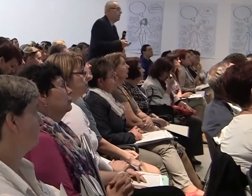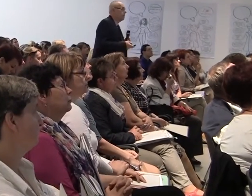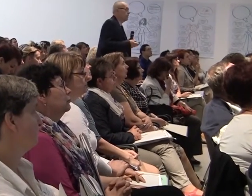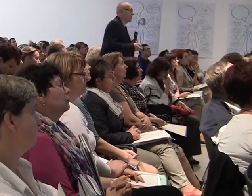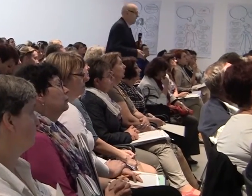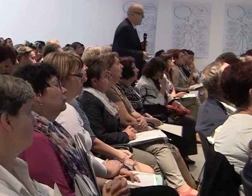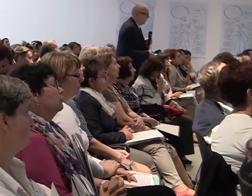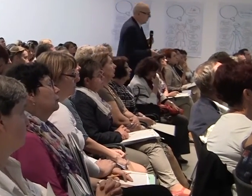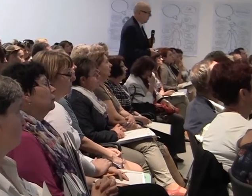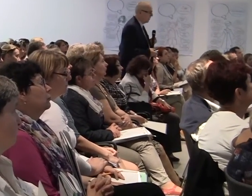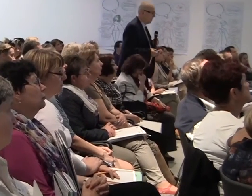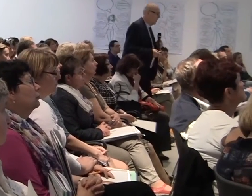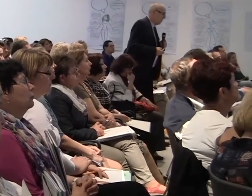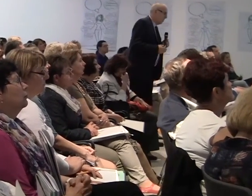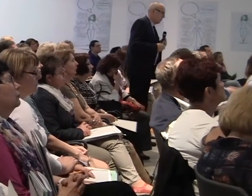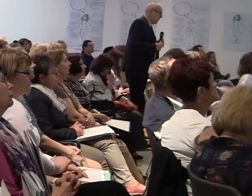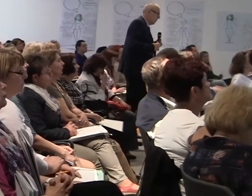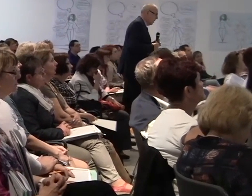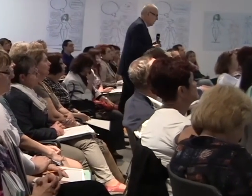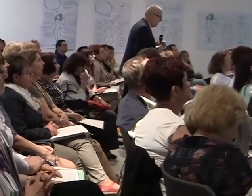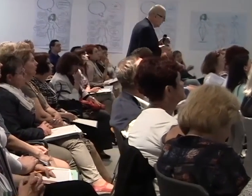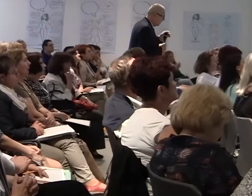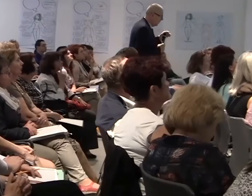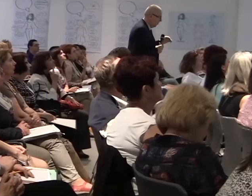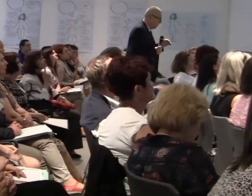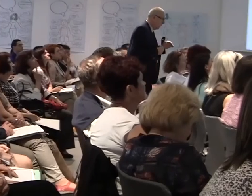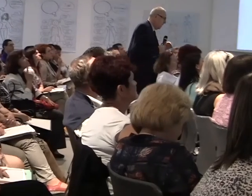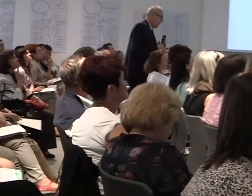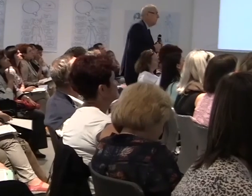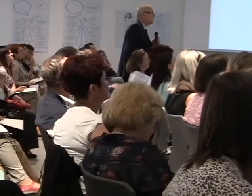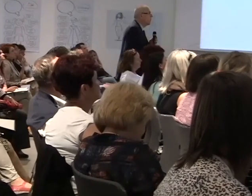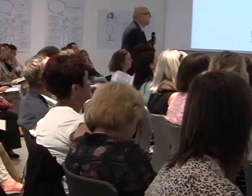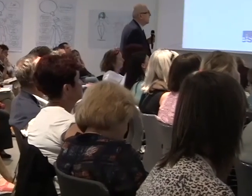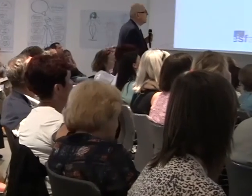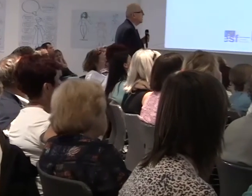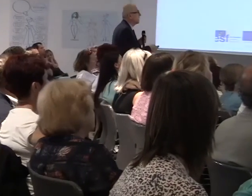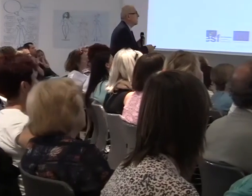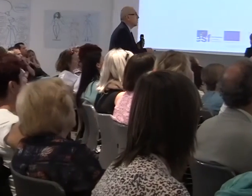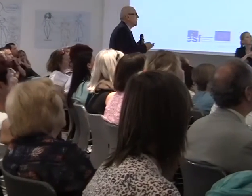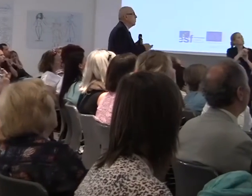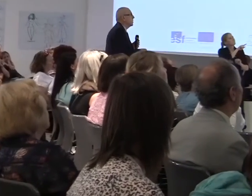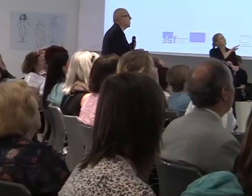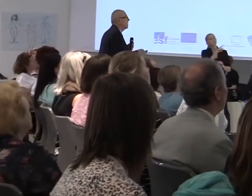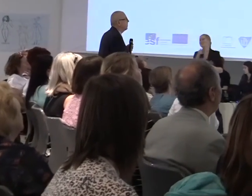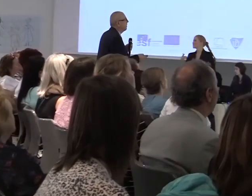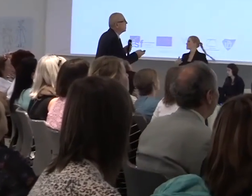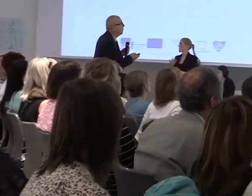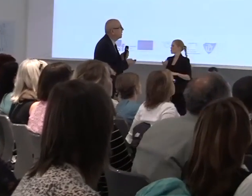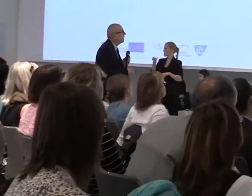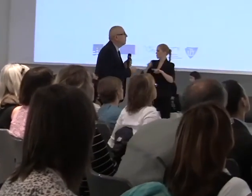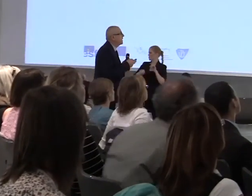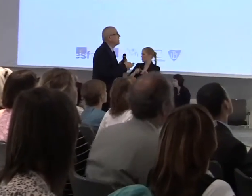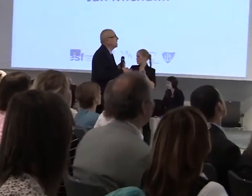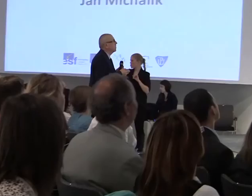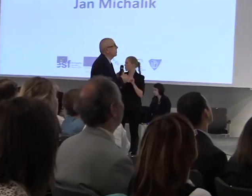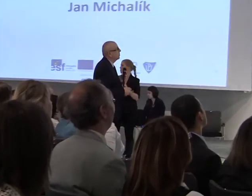Tady je graf ukazující dosažení vzdělanostní úrovně ve skupině lidí se zdravotním postižením a ve skupině